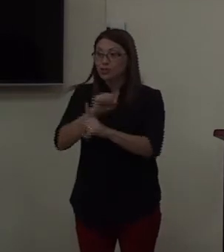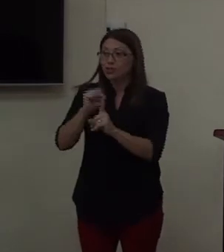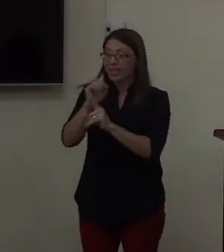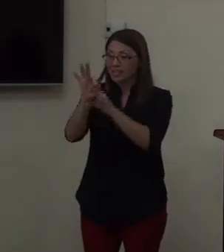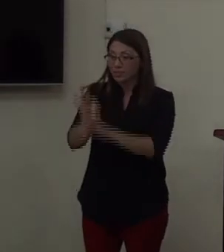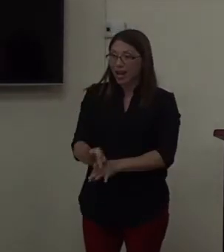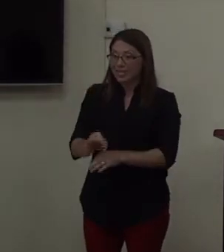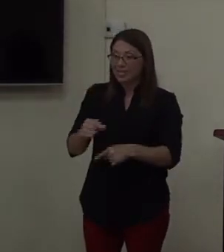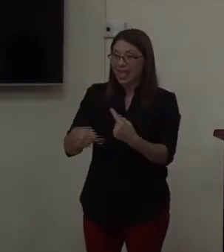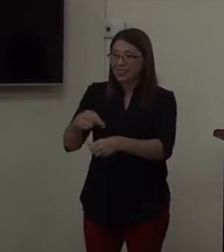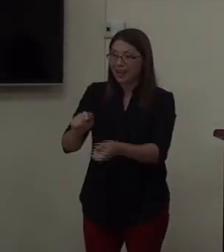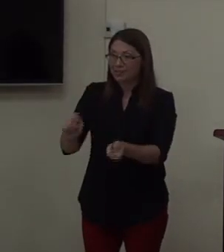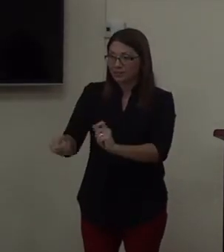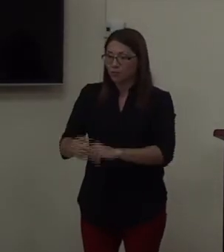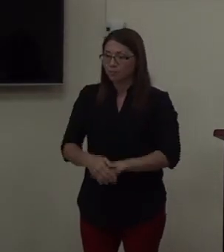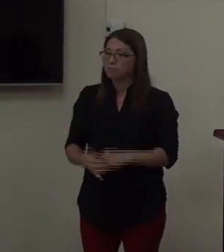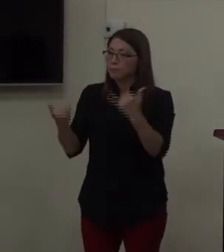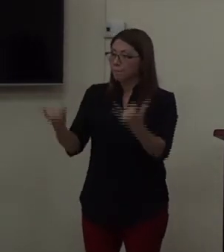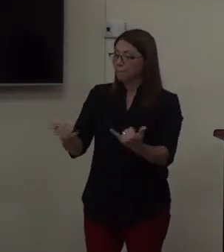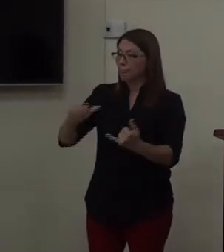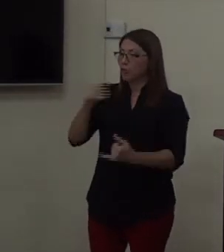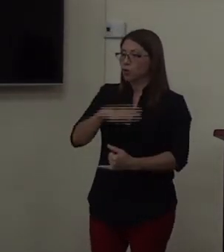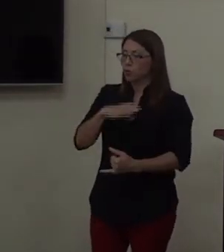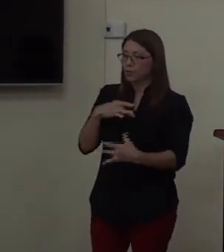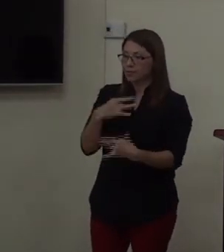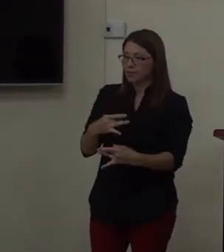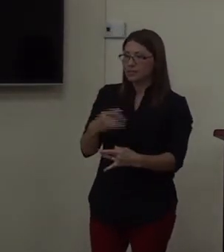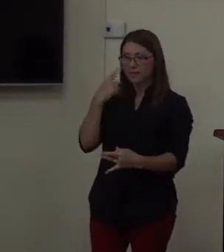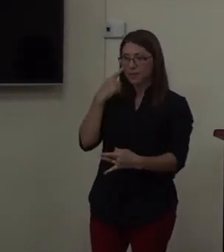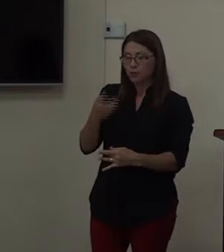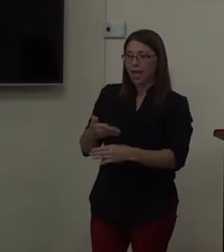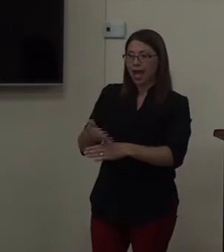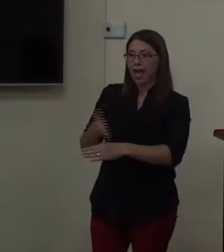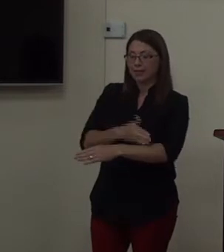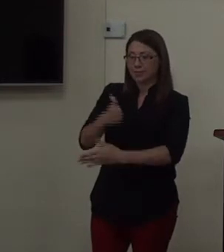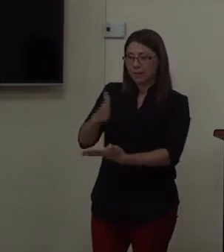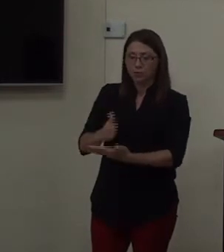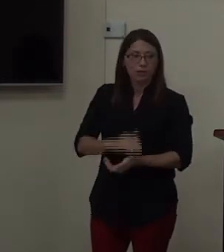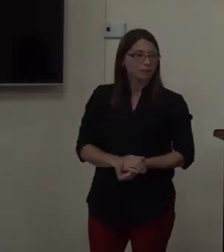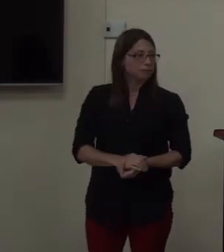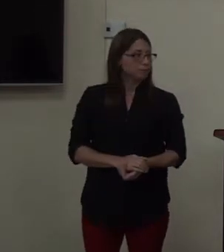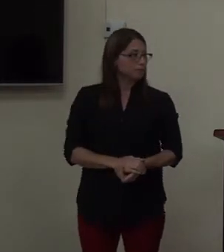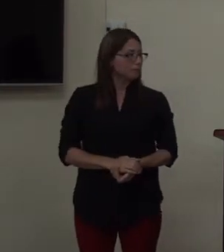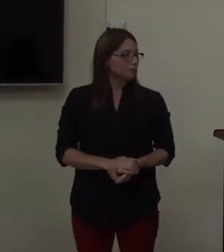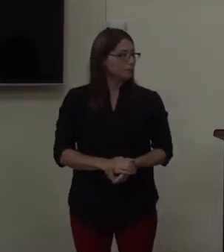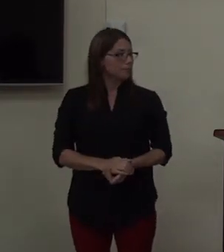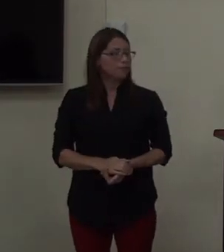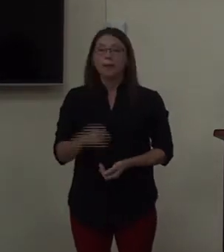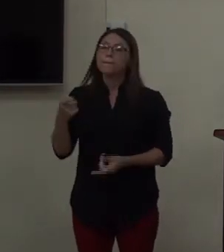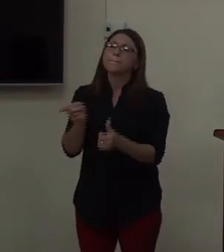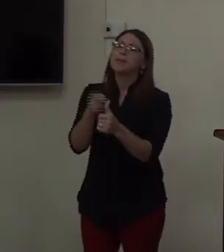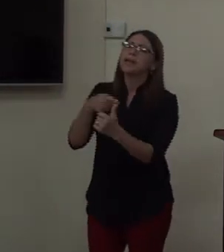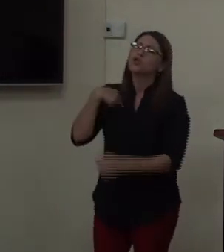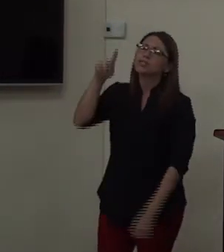en transición. Y ahora hay otro componente aquí que me interesa que veamos antes de la pausa. Y es, bueno, primero les pregunto,